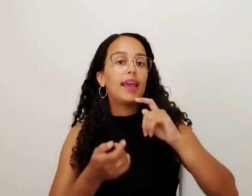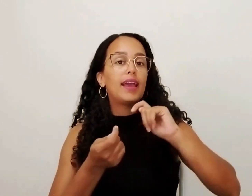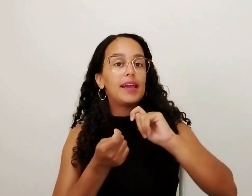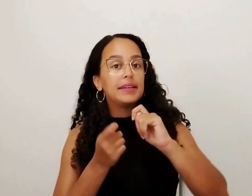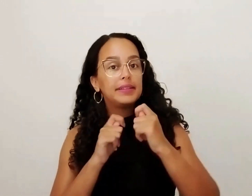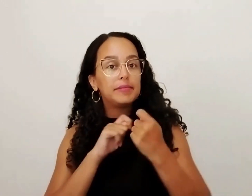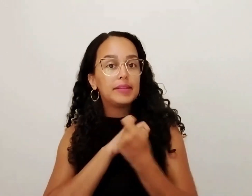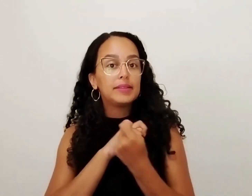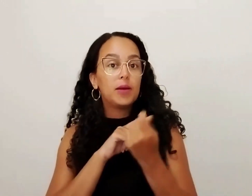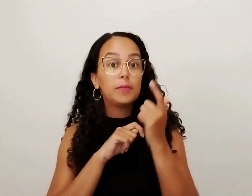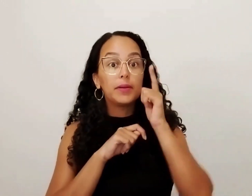brasileira.